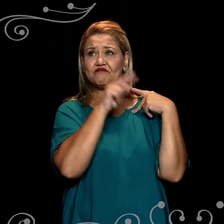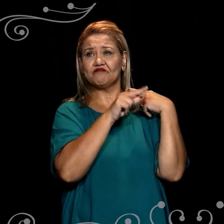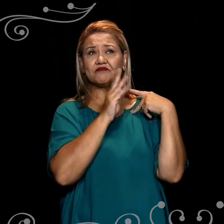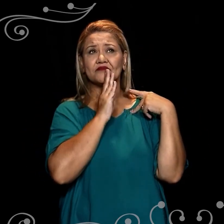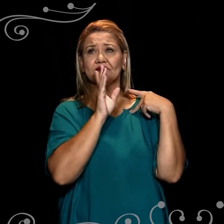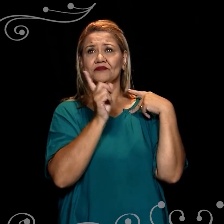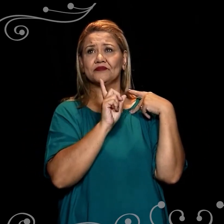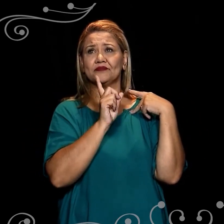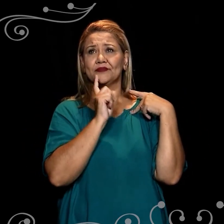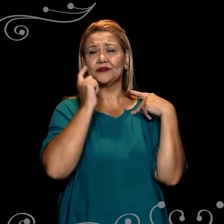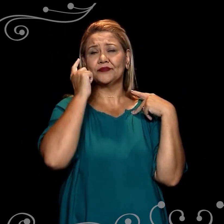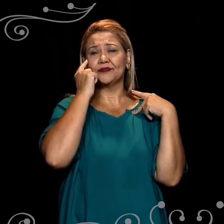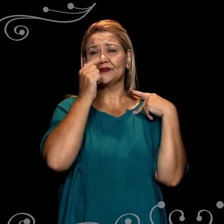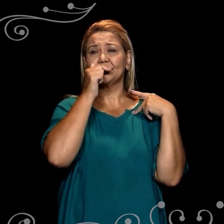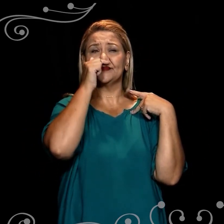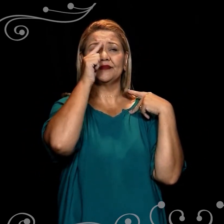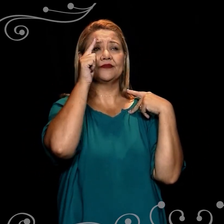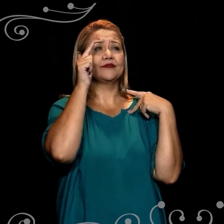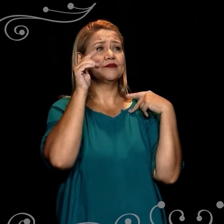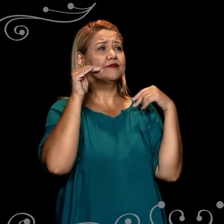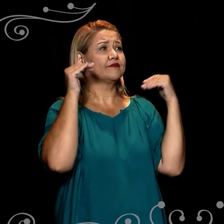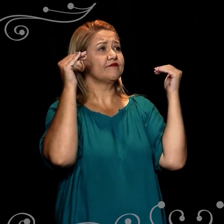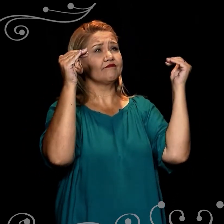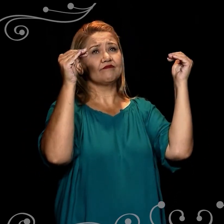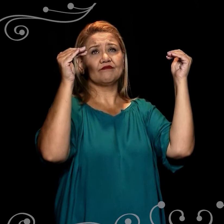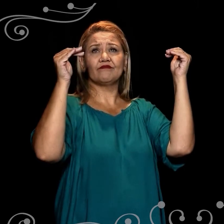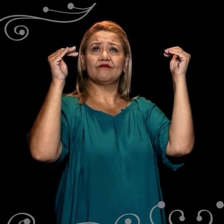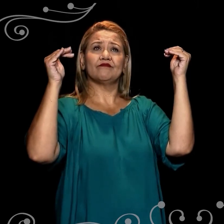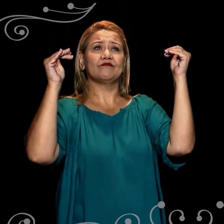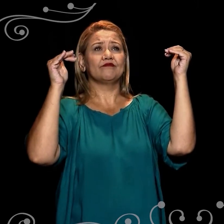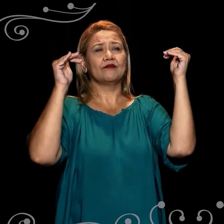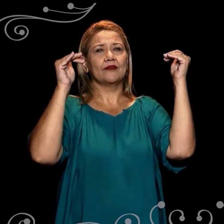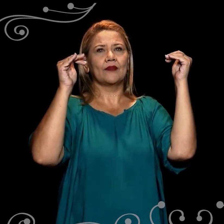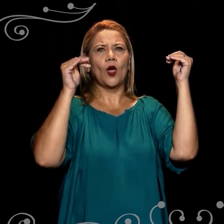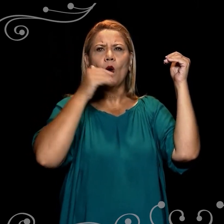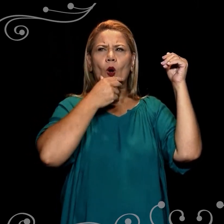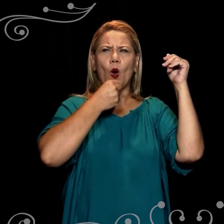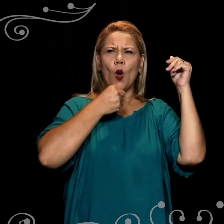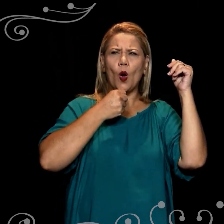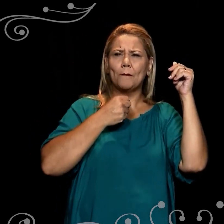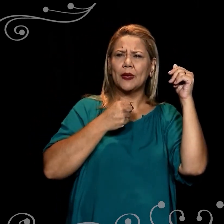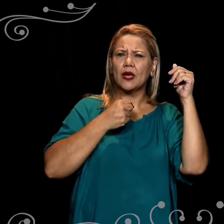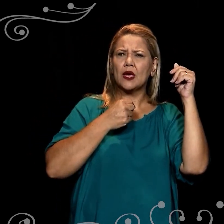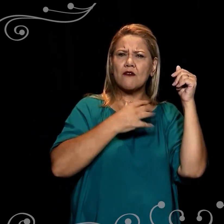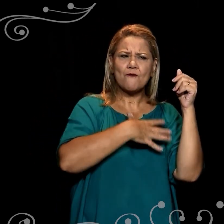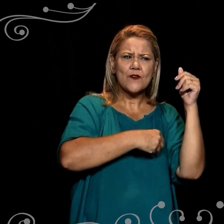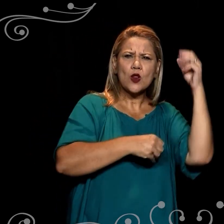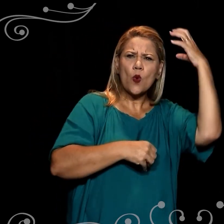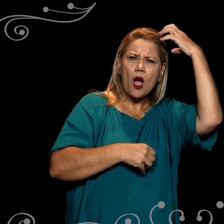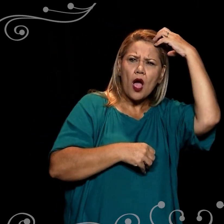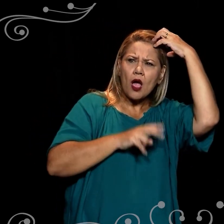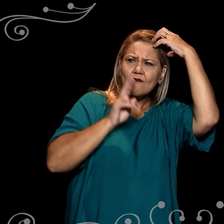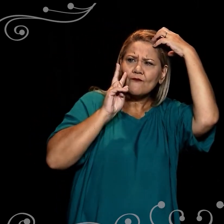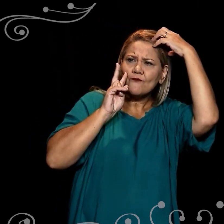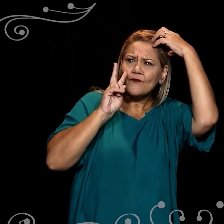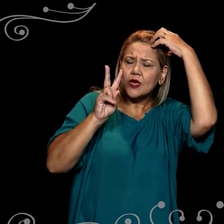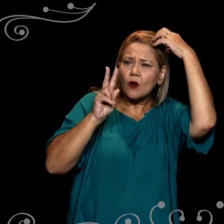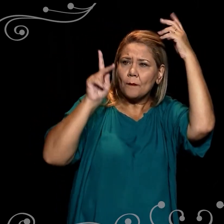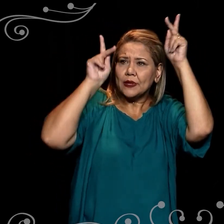O príncipe, ao ver a verdadeira princesa, logo se apaixonou por ela e pediu ao pai